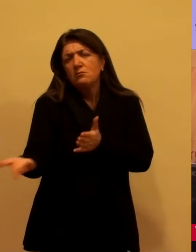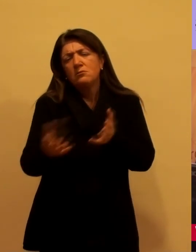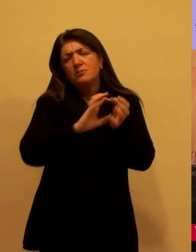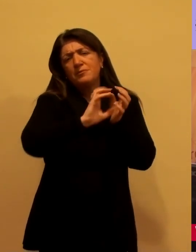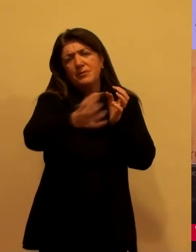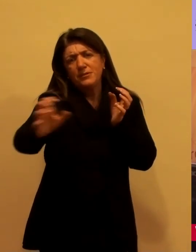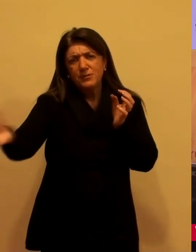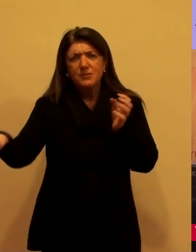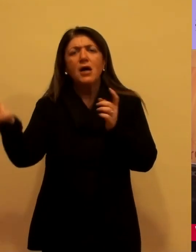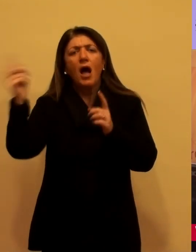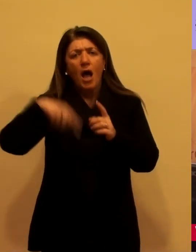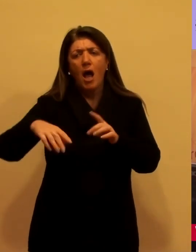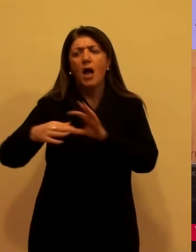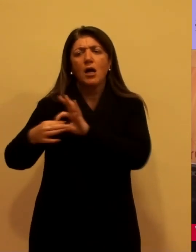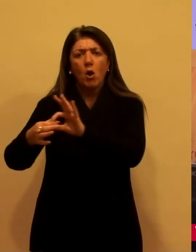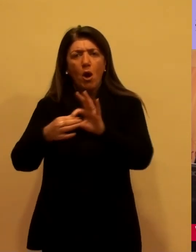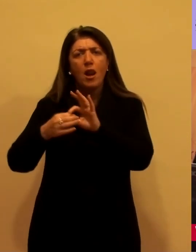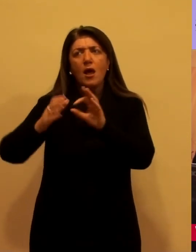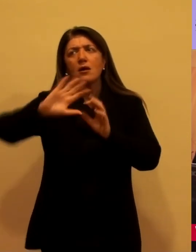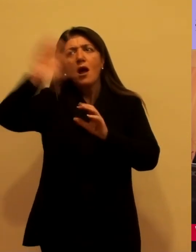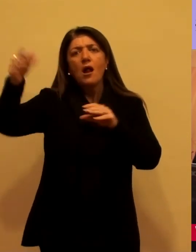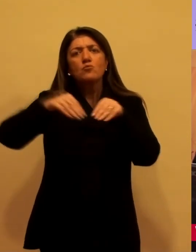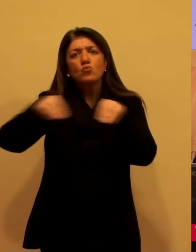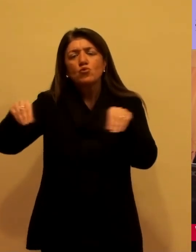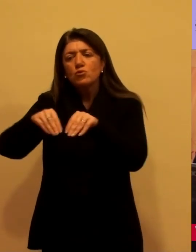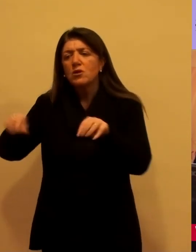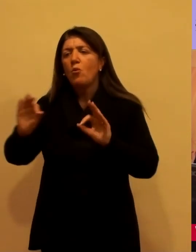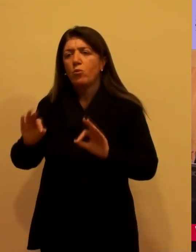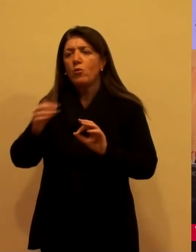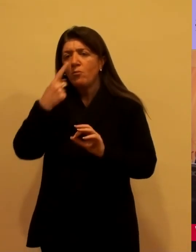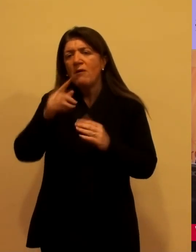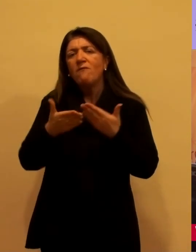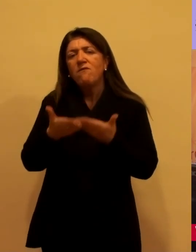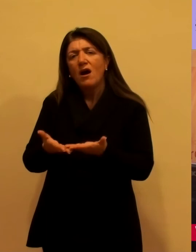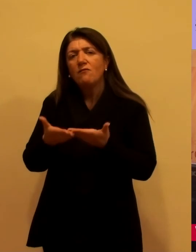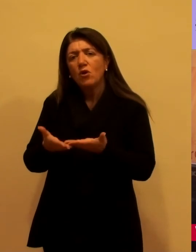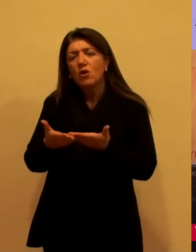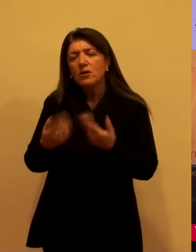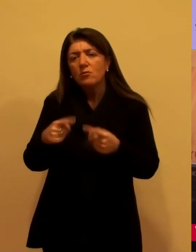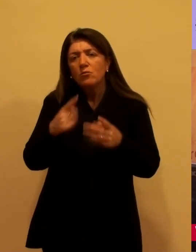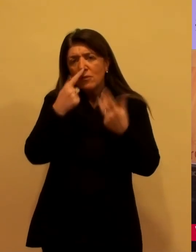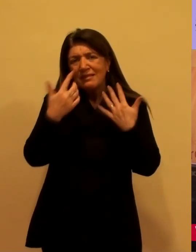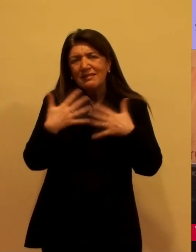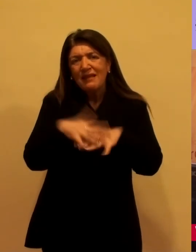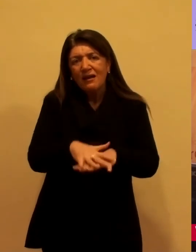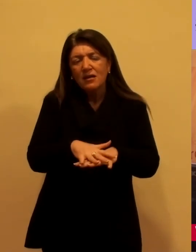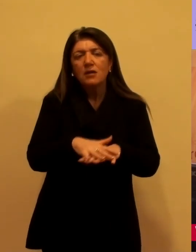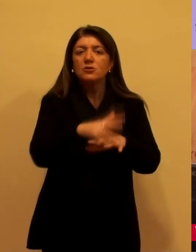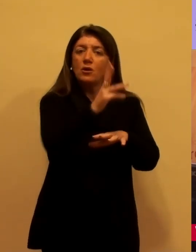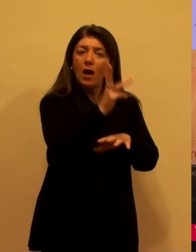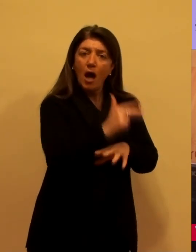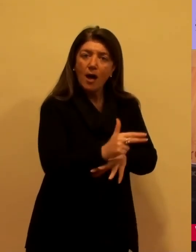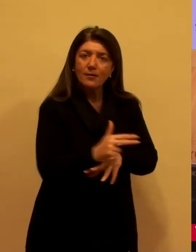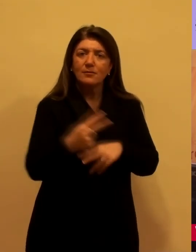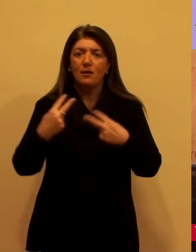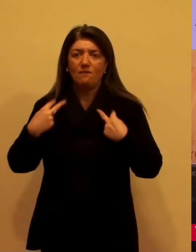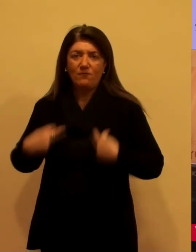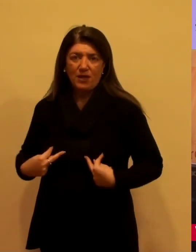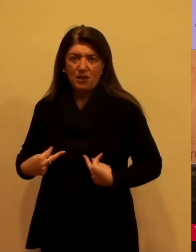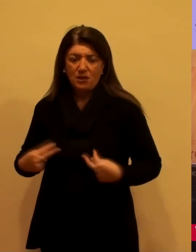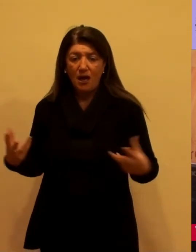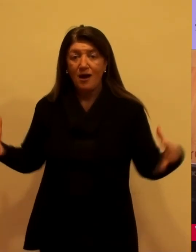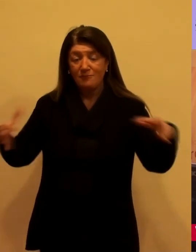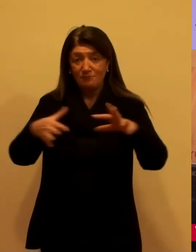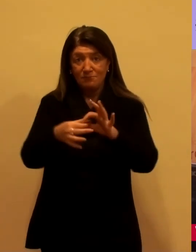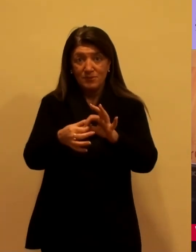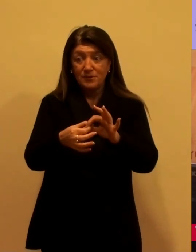degli altri musei, proprio per favorire questa integrazione tra l'arte e la vita, perché non sono affatto